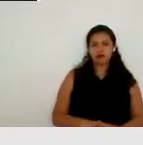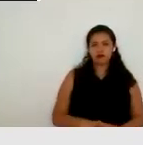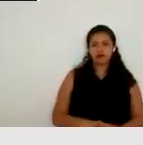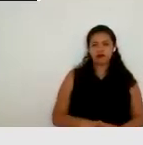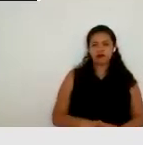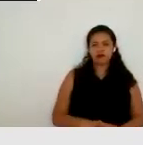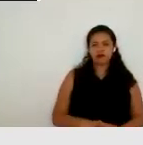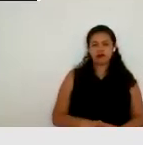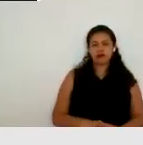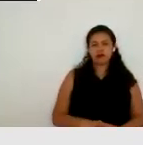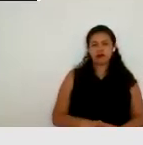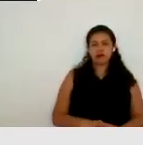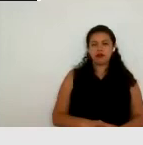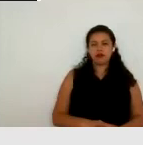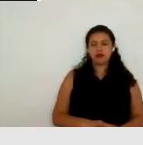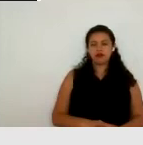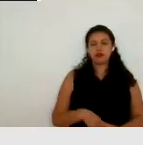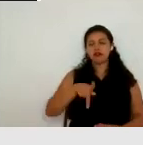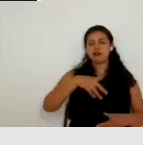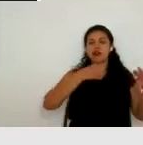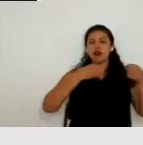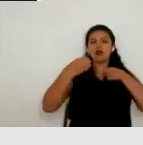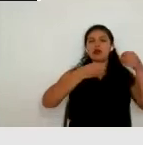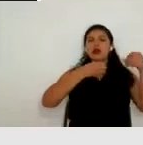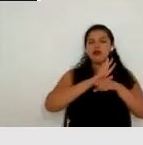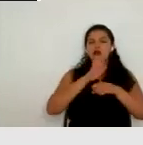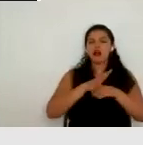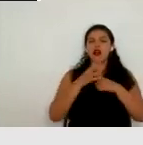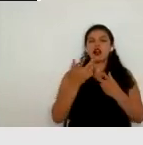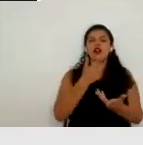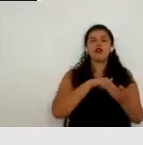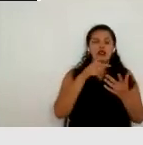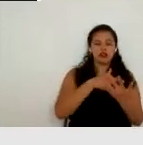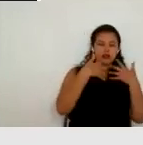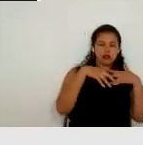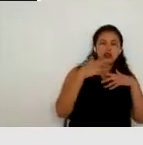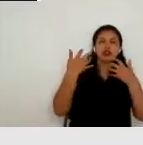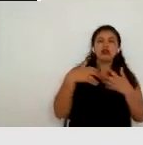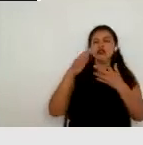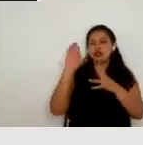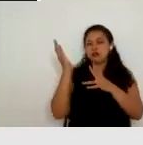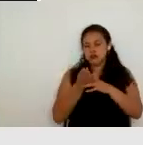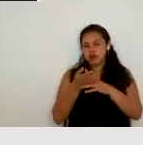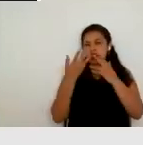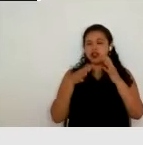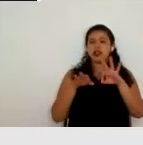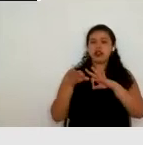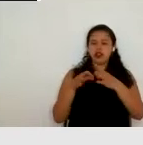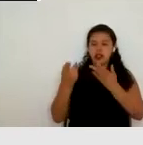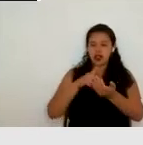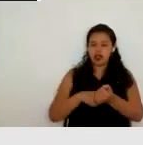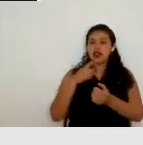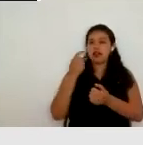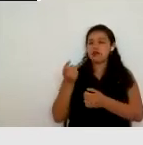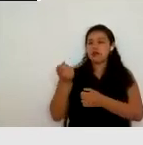en las ocupaciones tienen estas como un gran industrial industrial medio funcionario pequeño funcionario